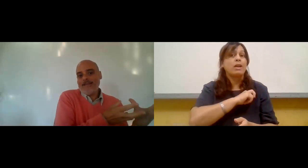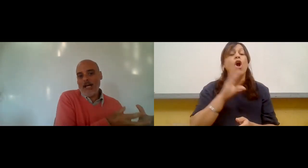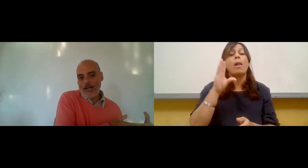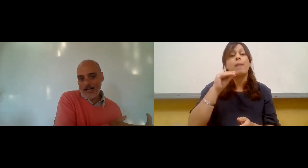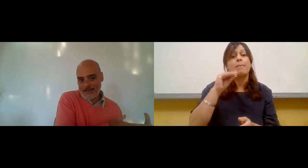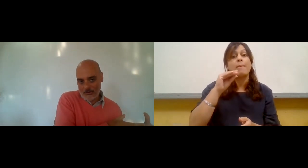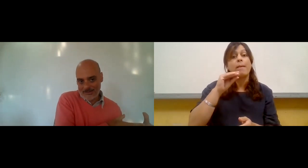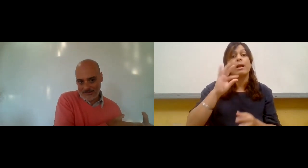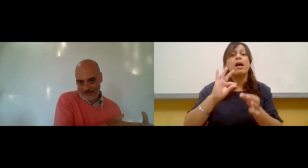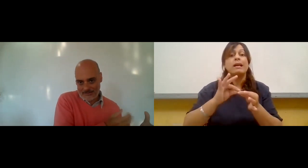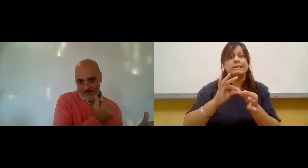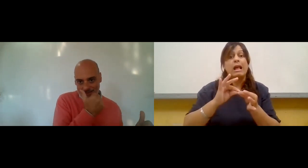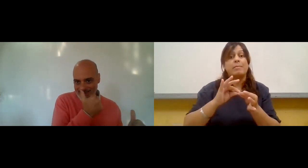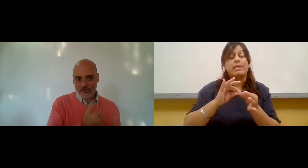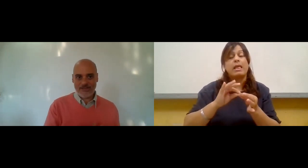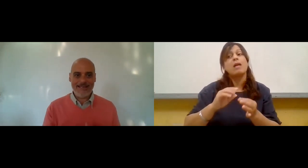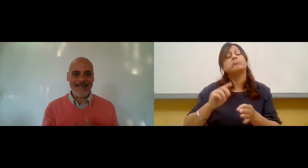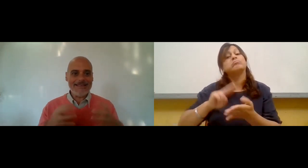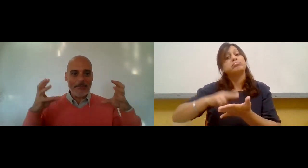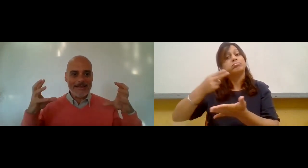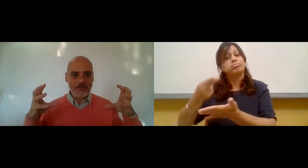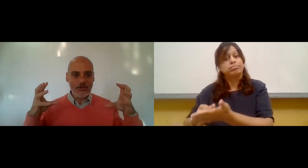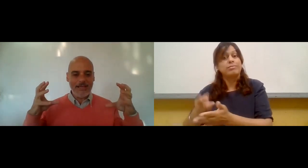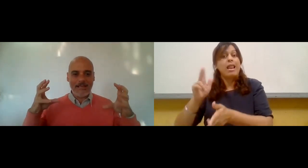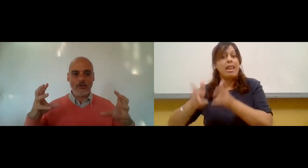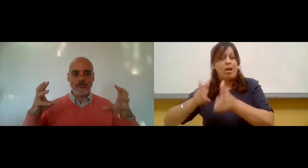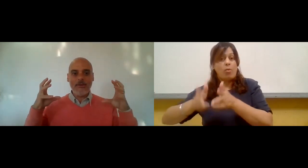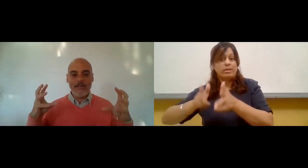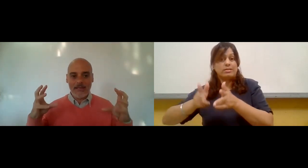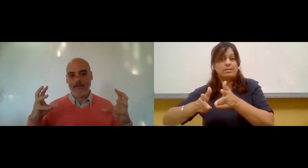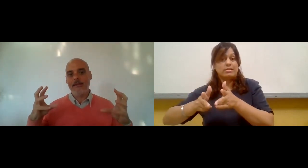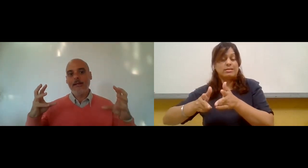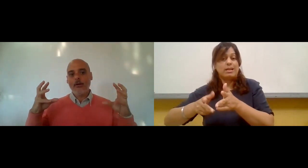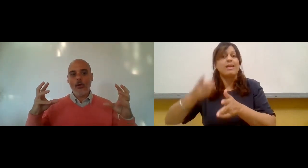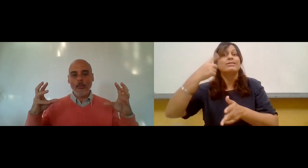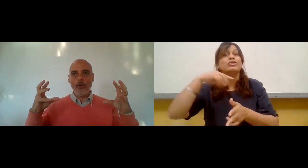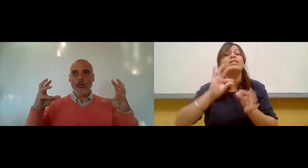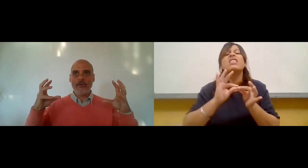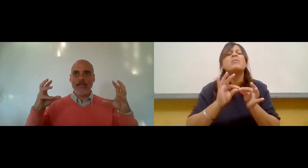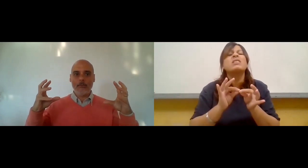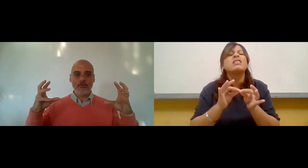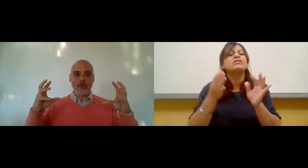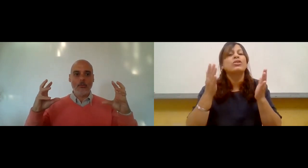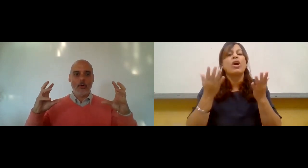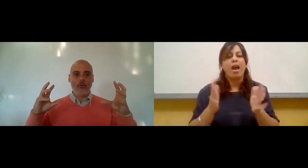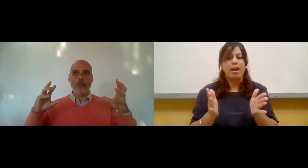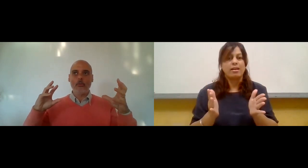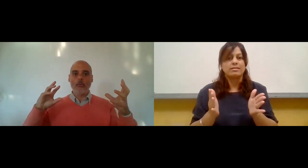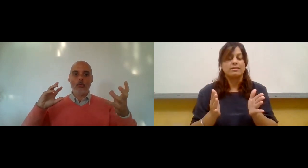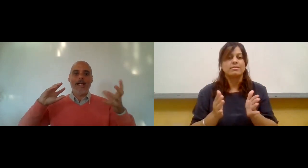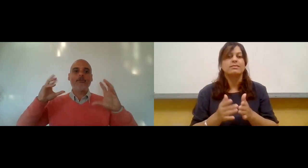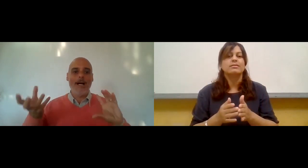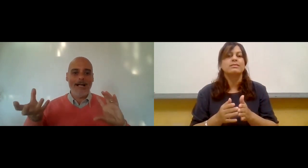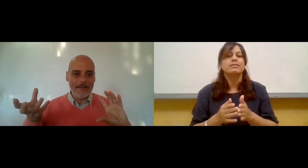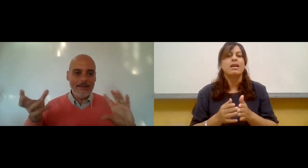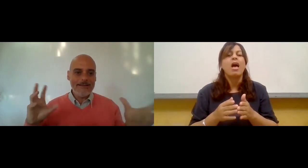lo pasaba a la lengua de señas. Entonces, la interpretación está concebida como, digamos, como